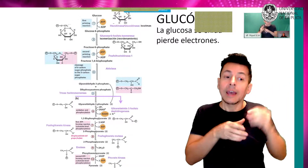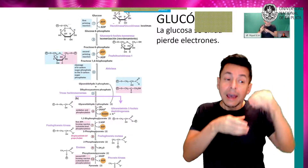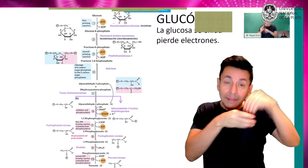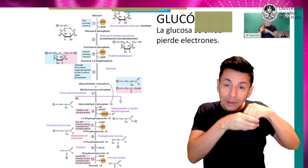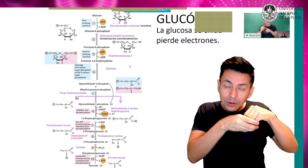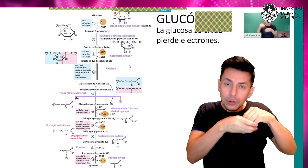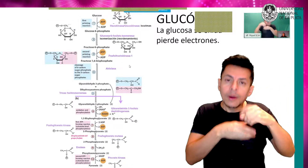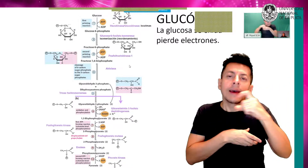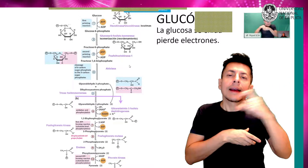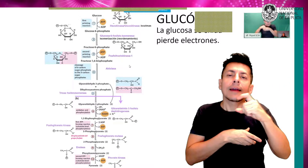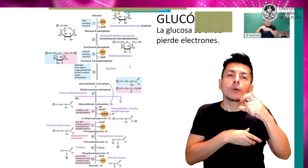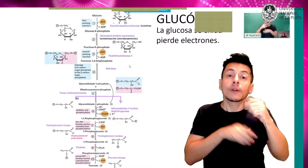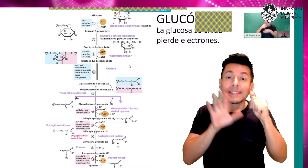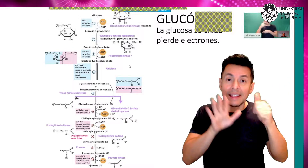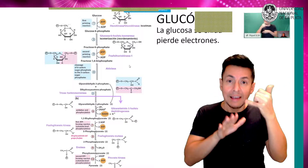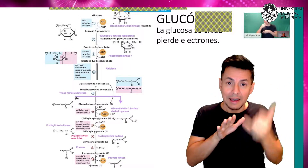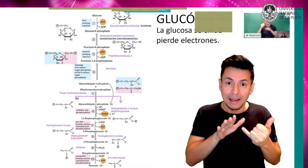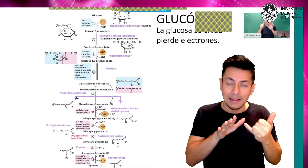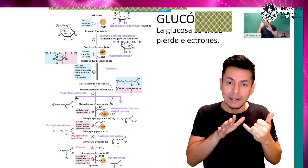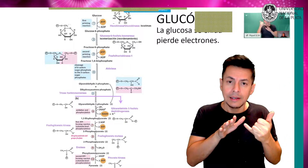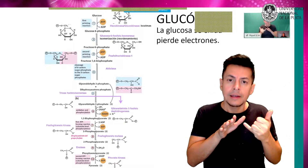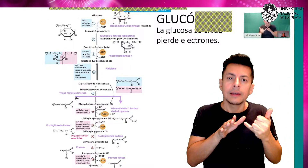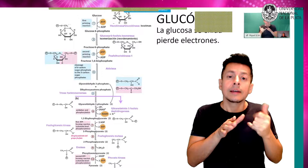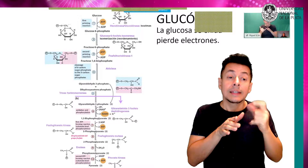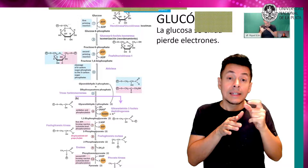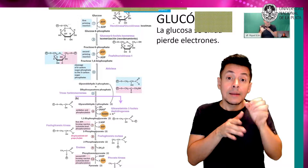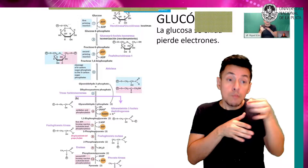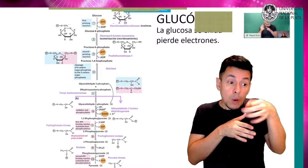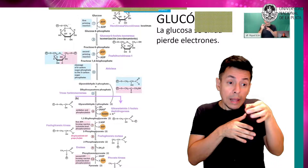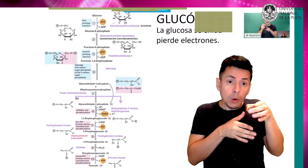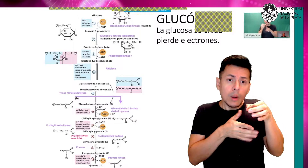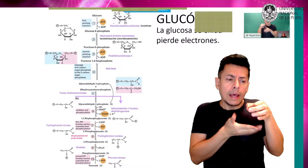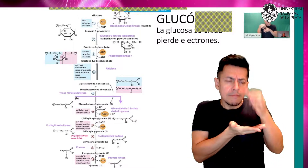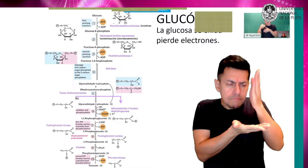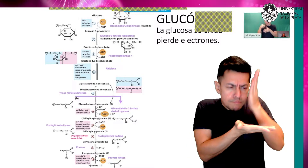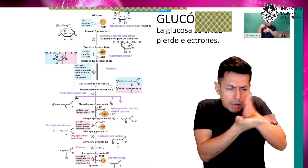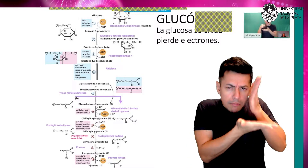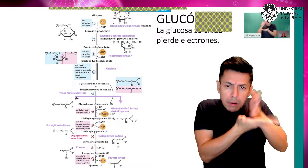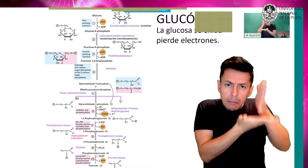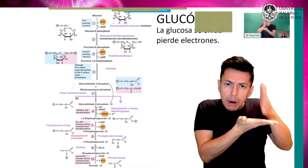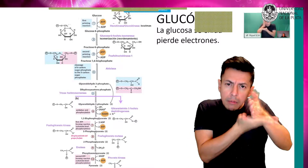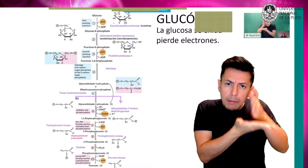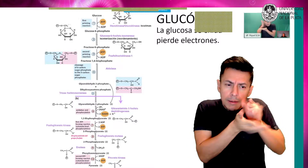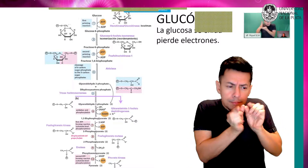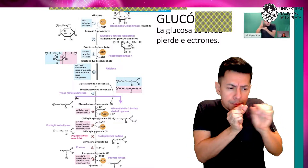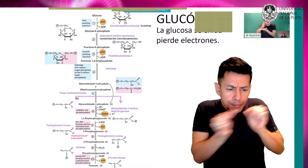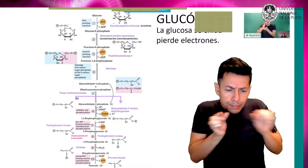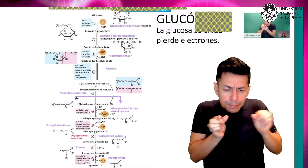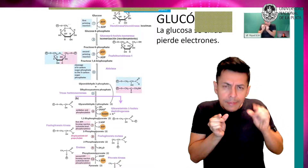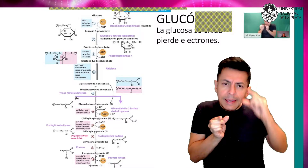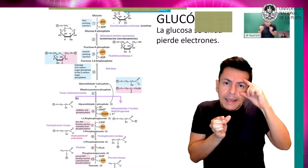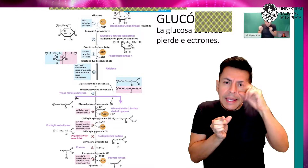es romperla en moléculas más pequeñas y obtener electrones de ella.